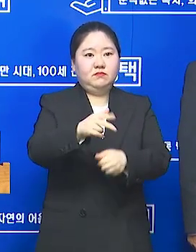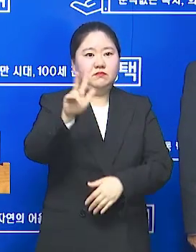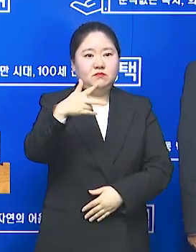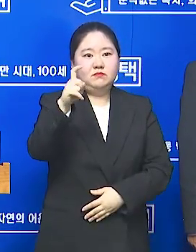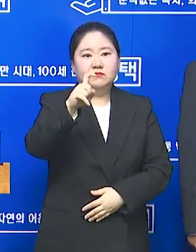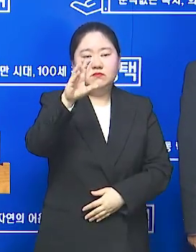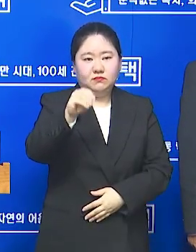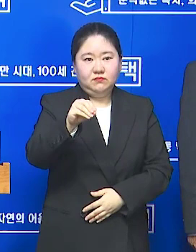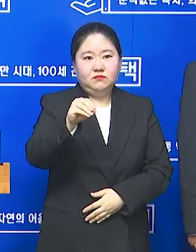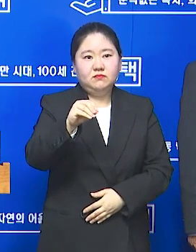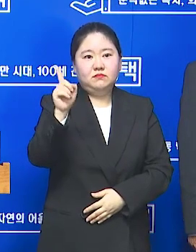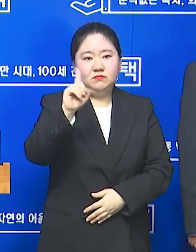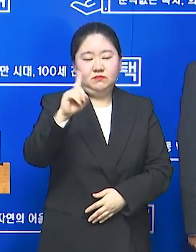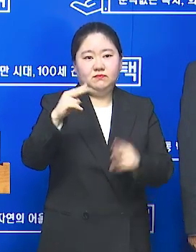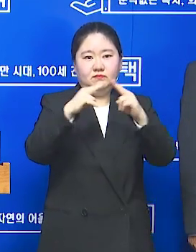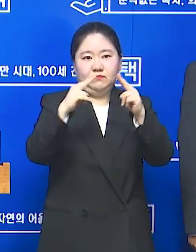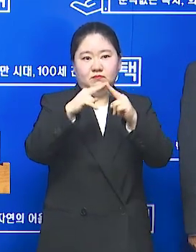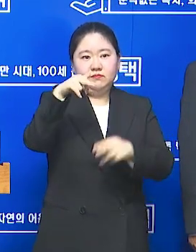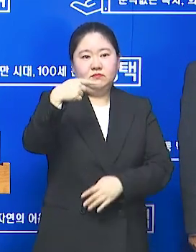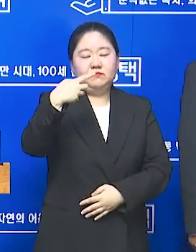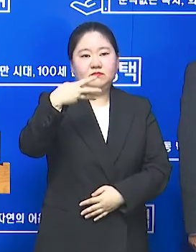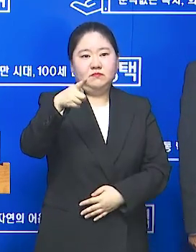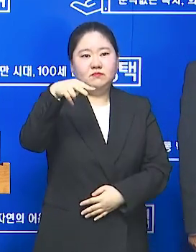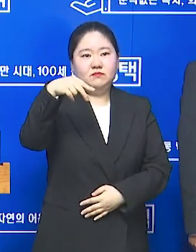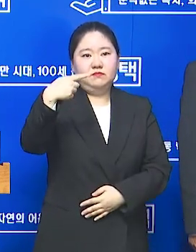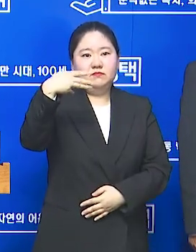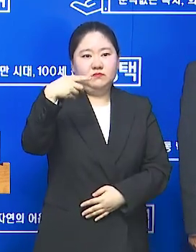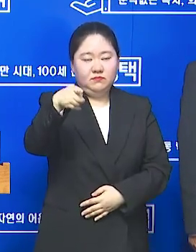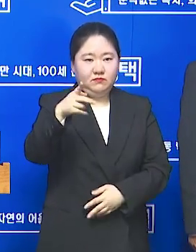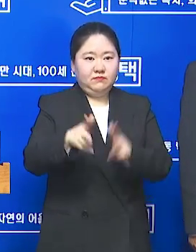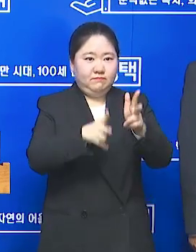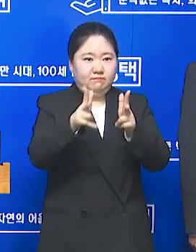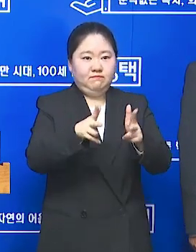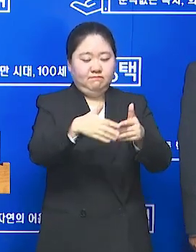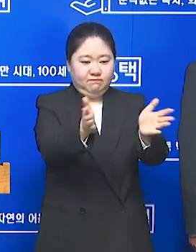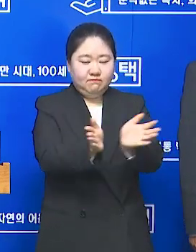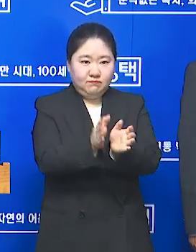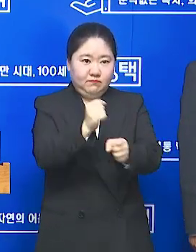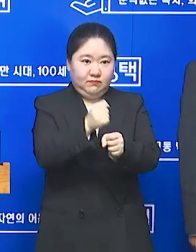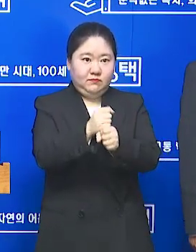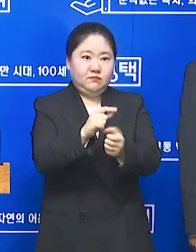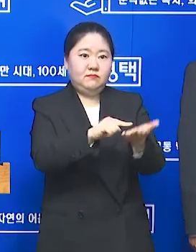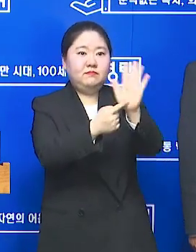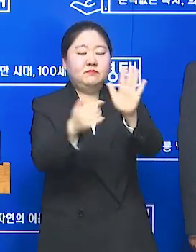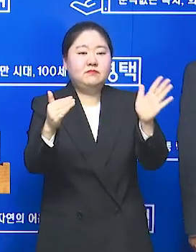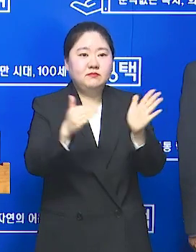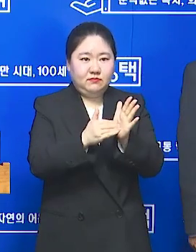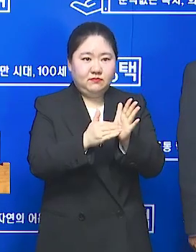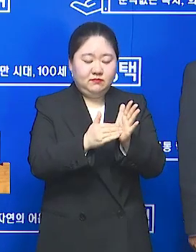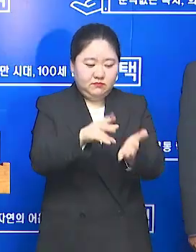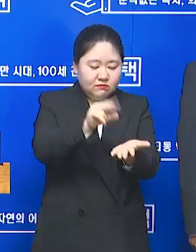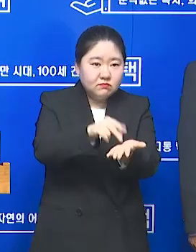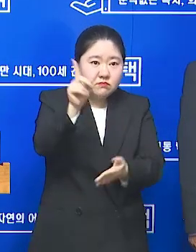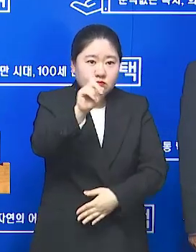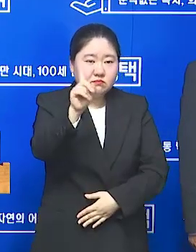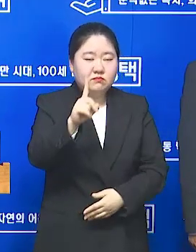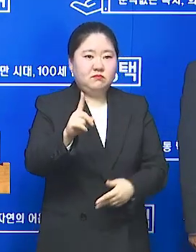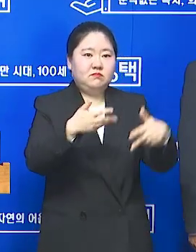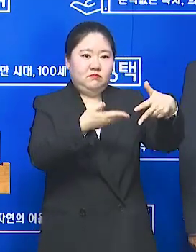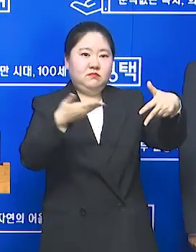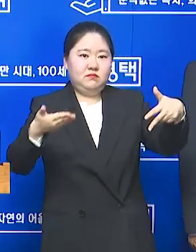규모로 반도체 클러스터 국가산단을 조성한다고 발표하였습니다. 문제는 진이천